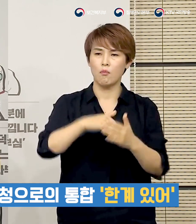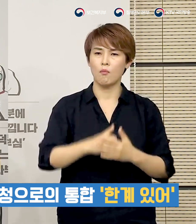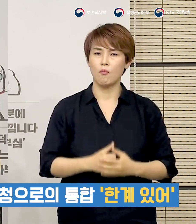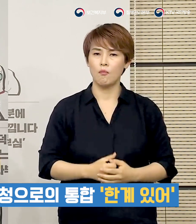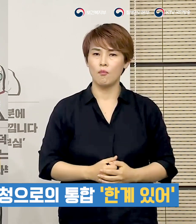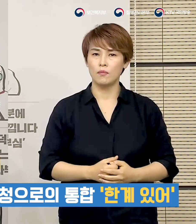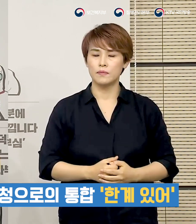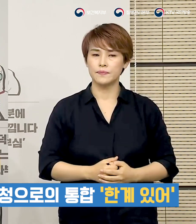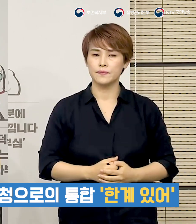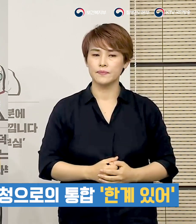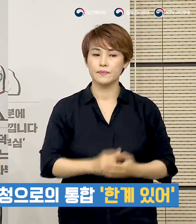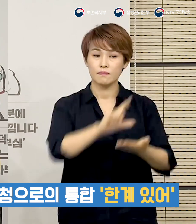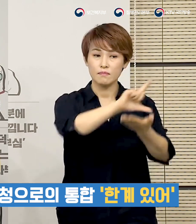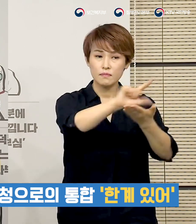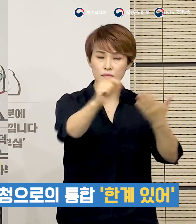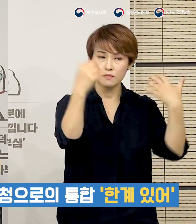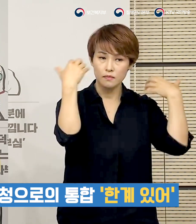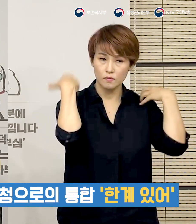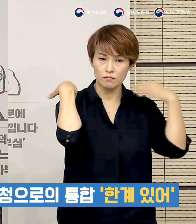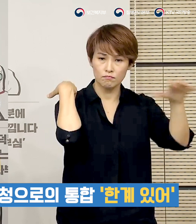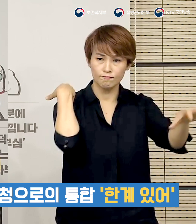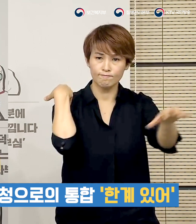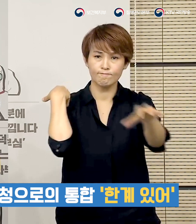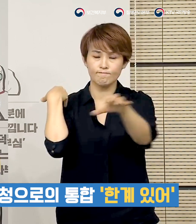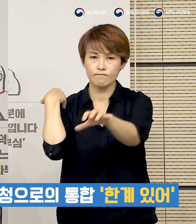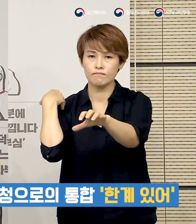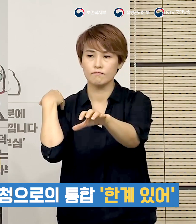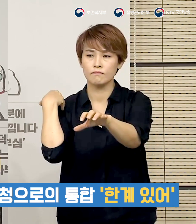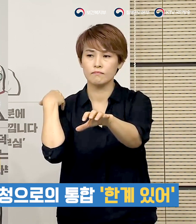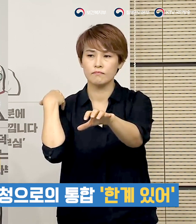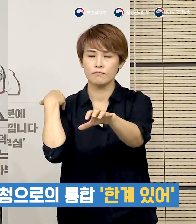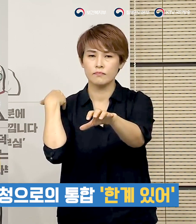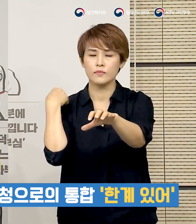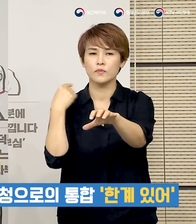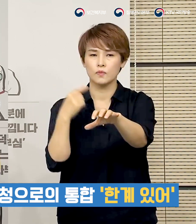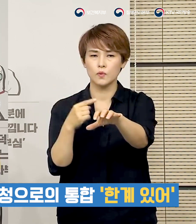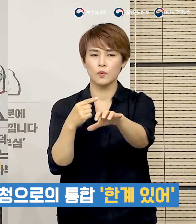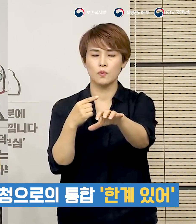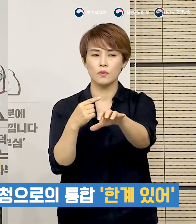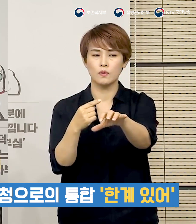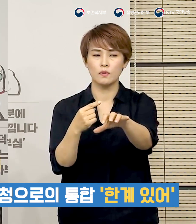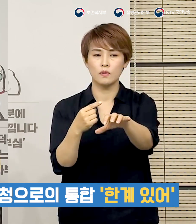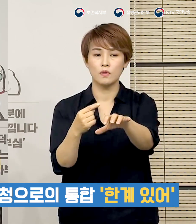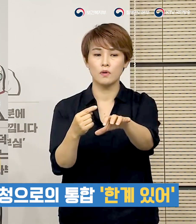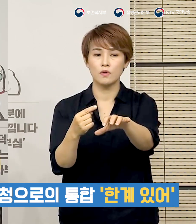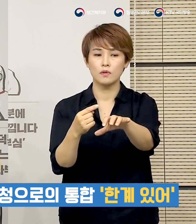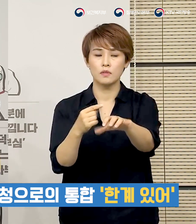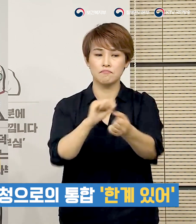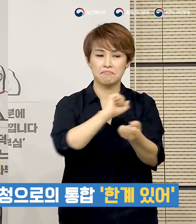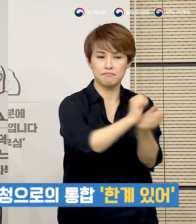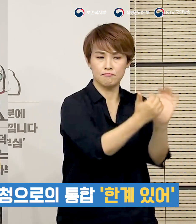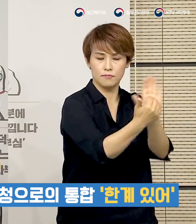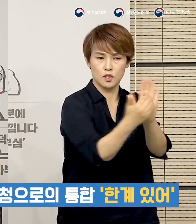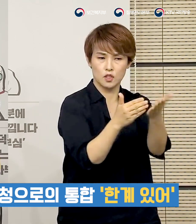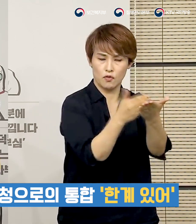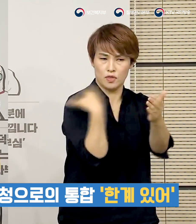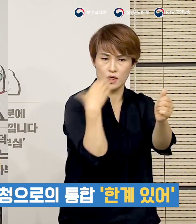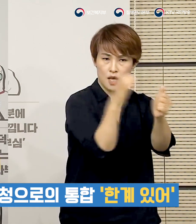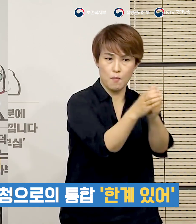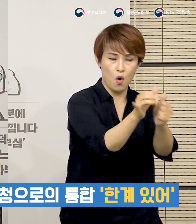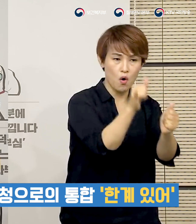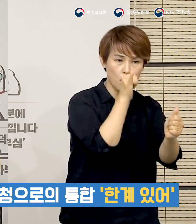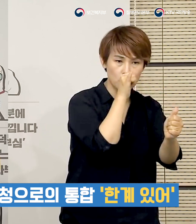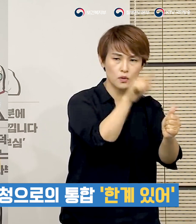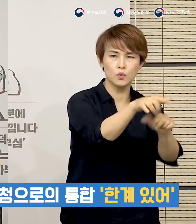아니라 지자체의 이 지방자치제도의 근거에서 지방 방역 업무 쪽을 전담하고 있는 지자체 기능을